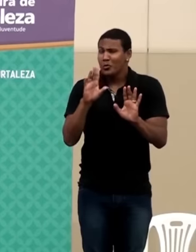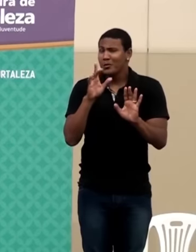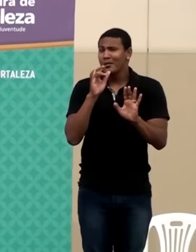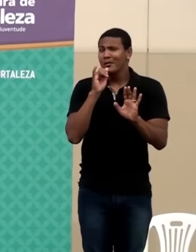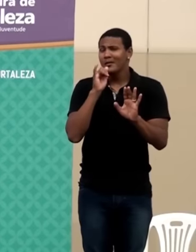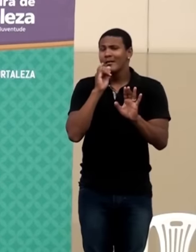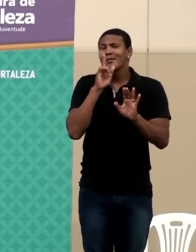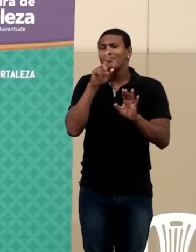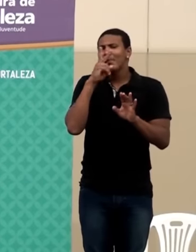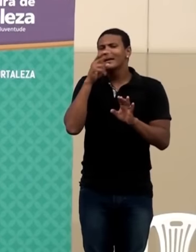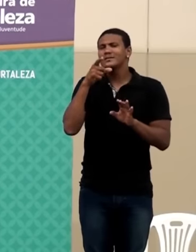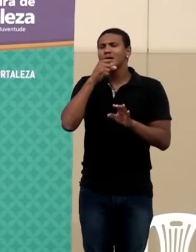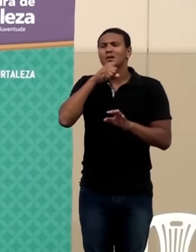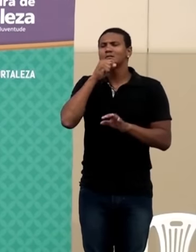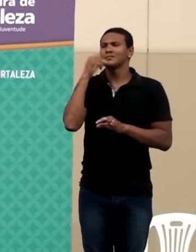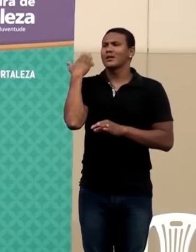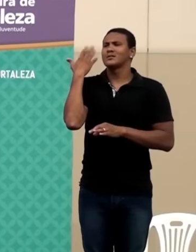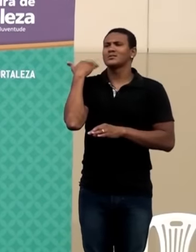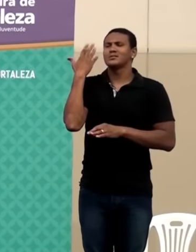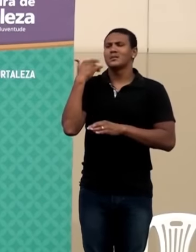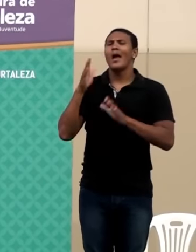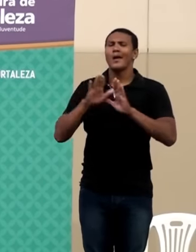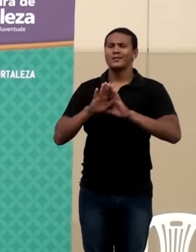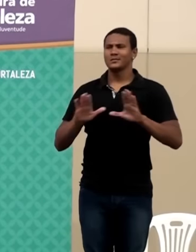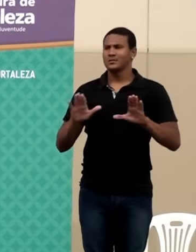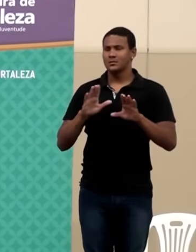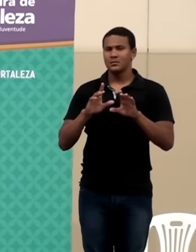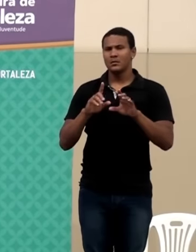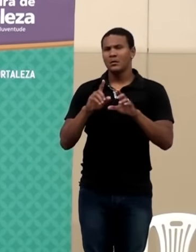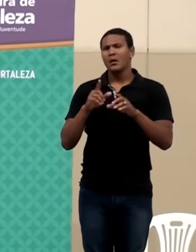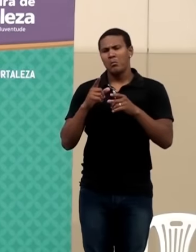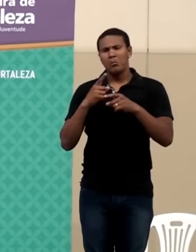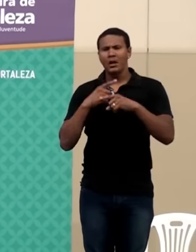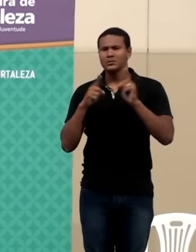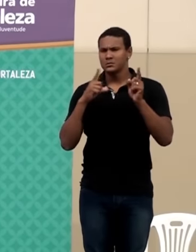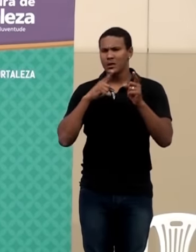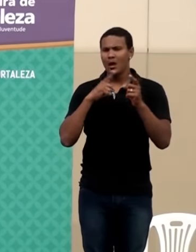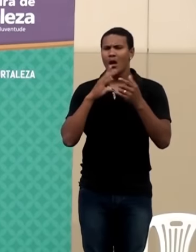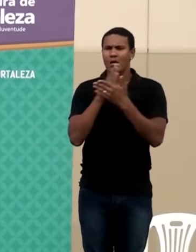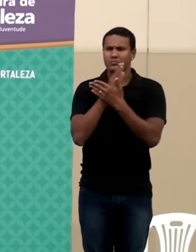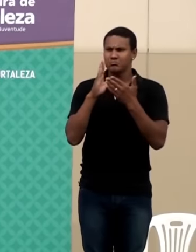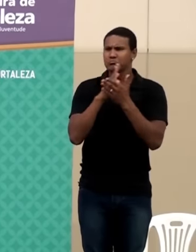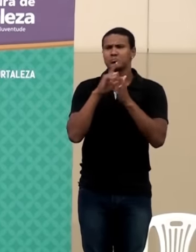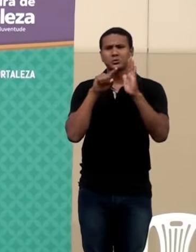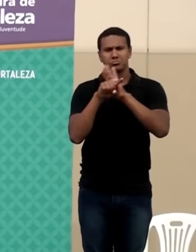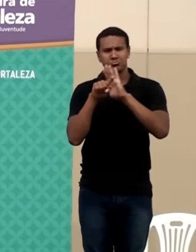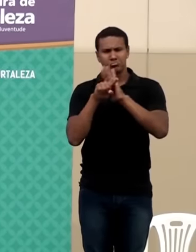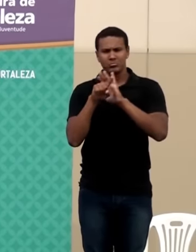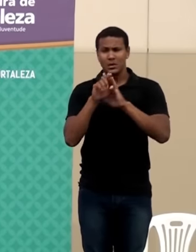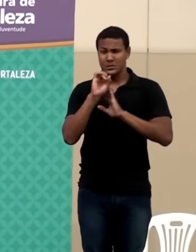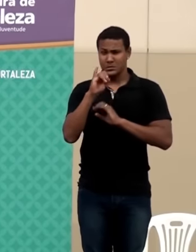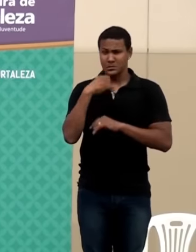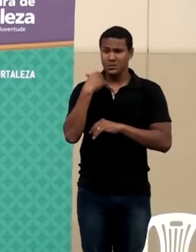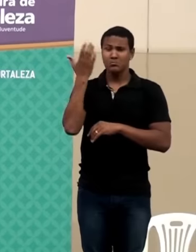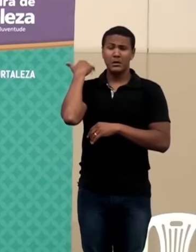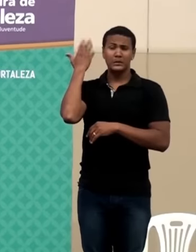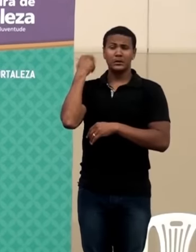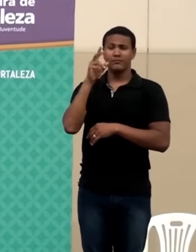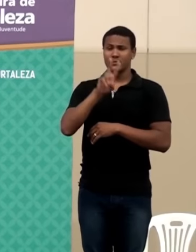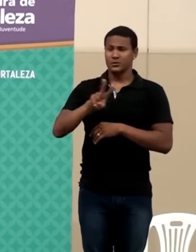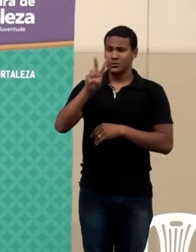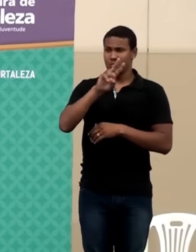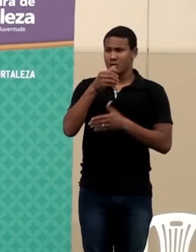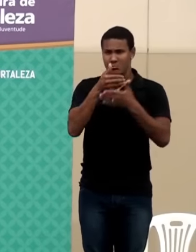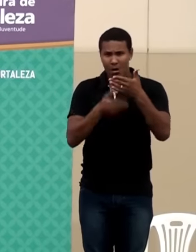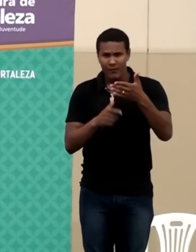moderno, o conceito mais atual. Você vai encontrar ainda uma ou outra questão, se você pegar questões mais antigas de vestibulares, você vai